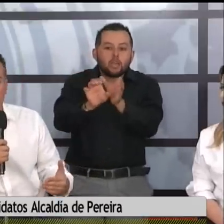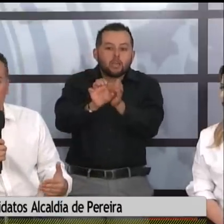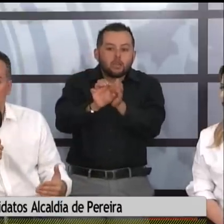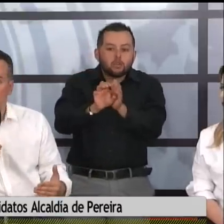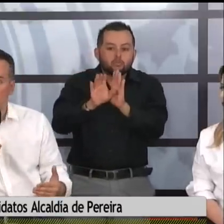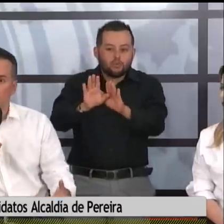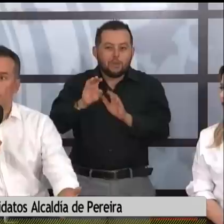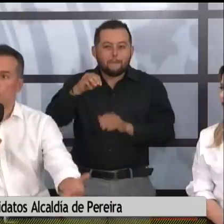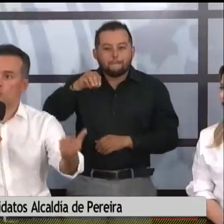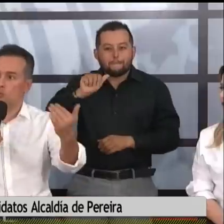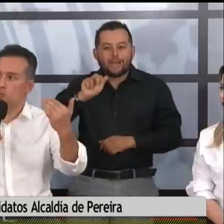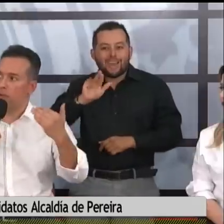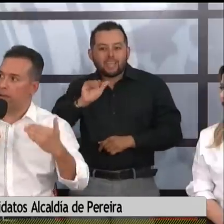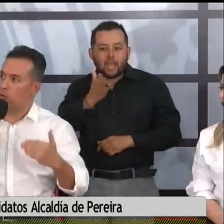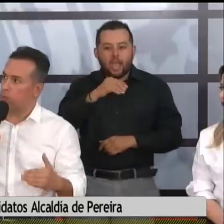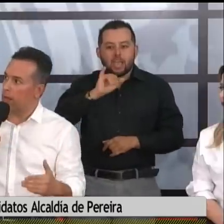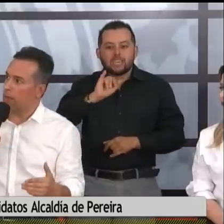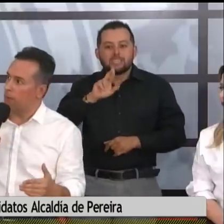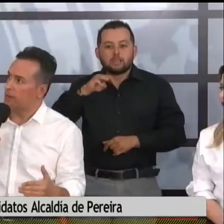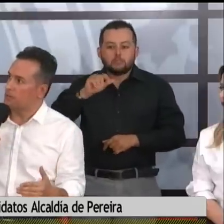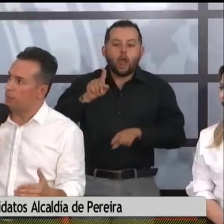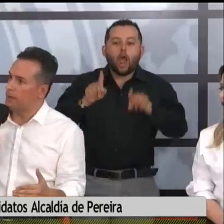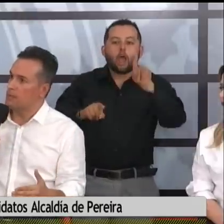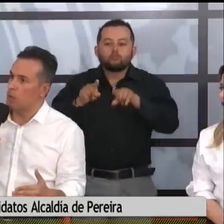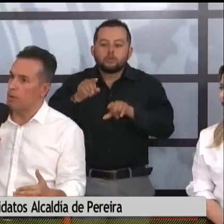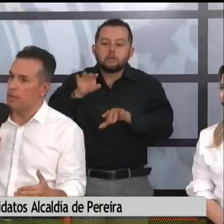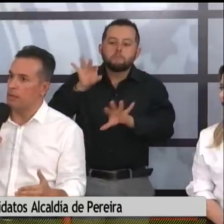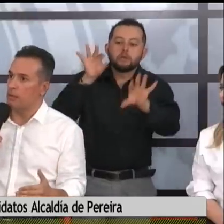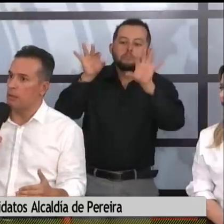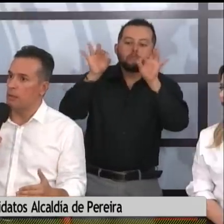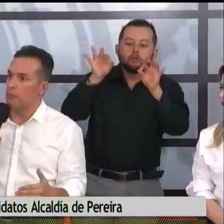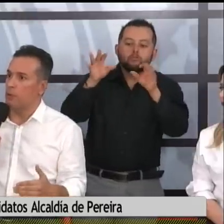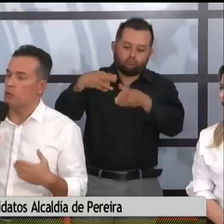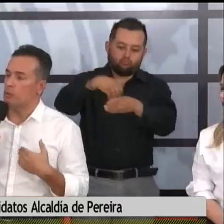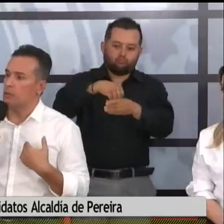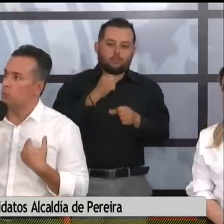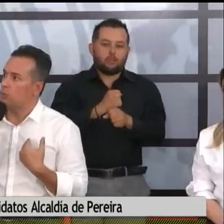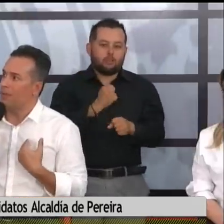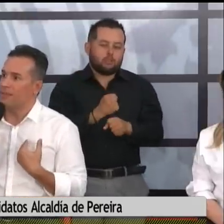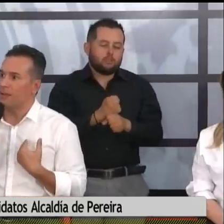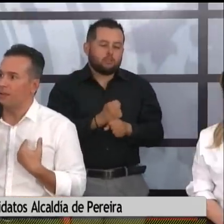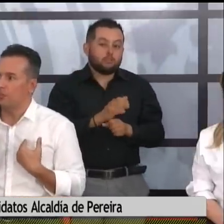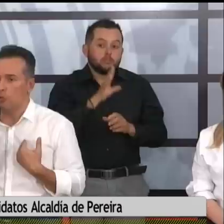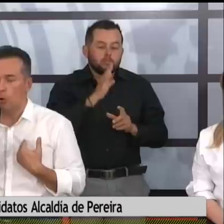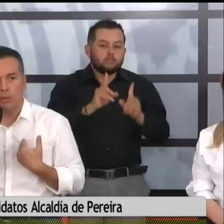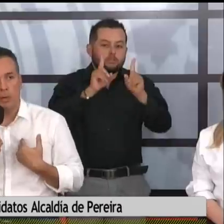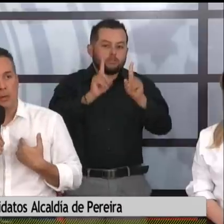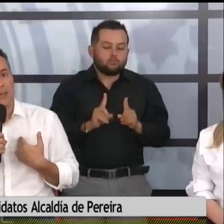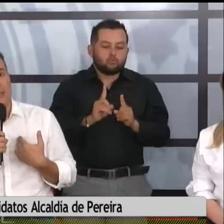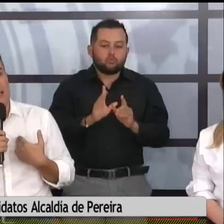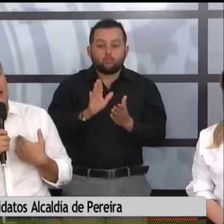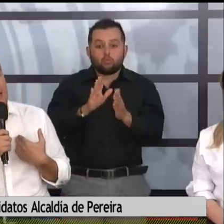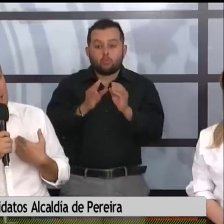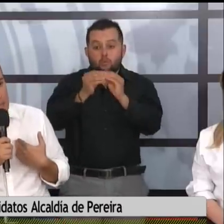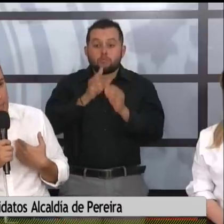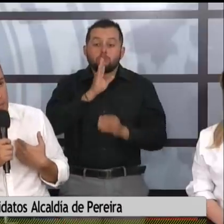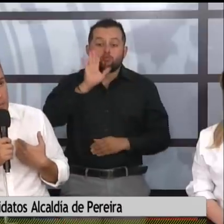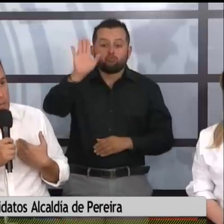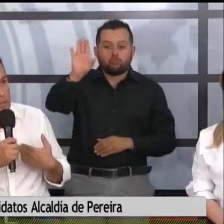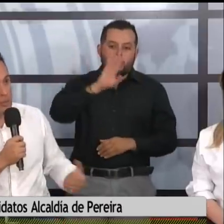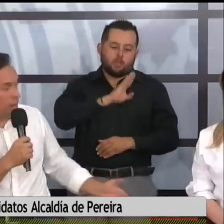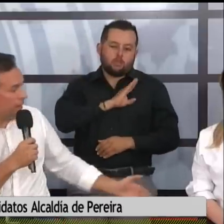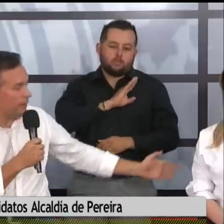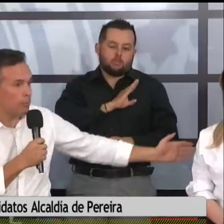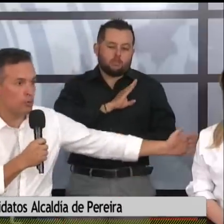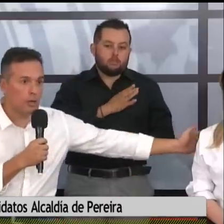María Irma, llamó a unos funcionarios para que participaran de su gabinete. Pero esa fue una discreción del alcalde.